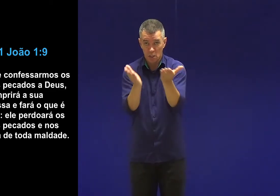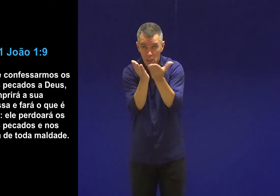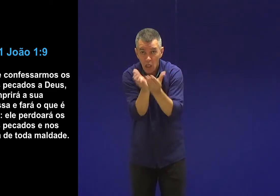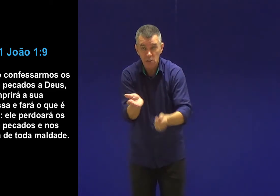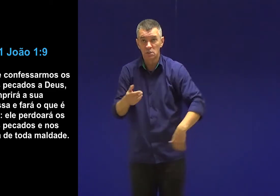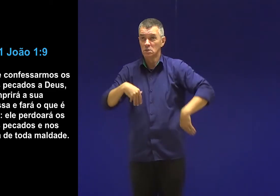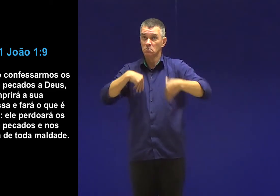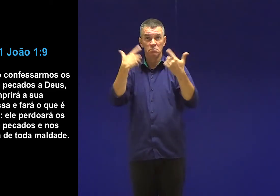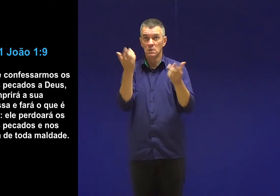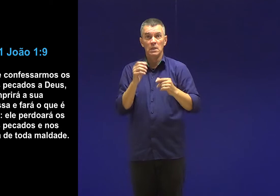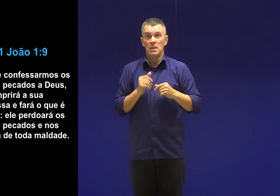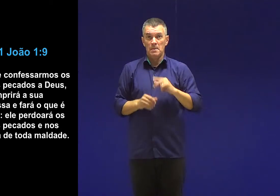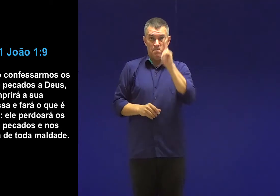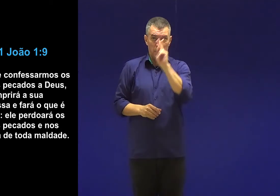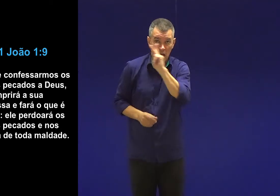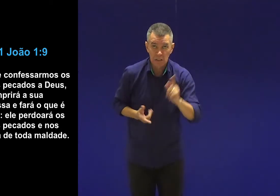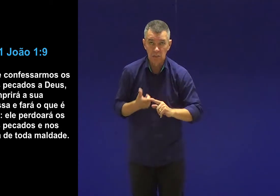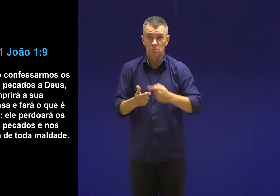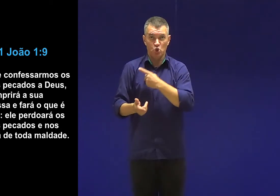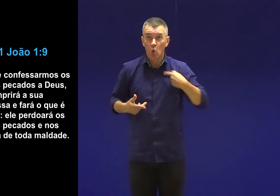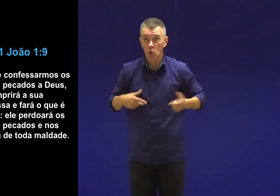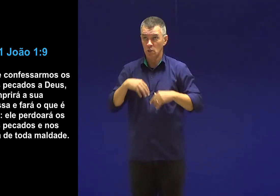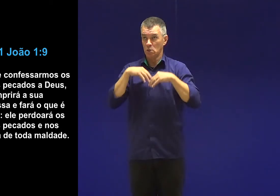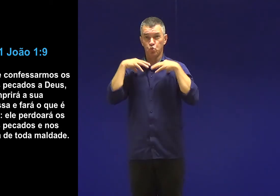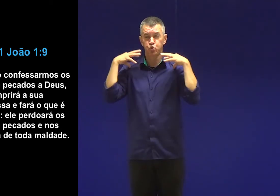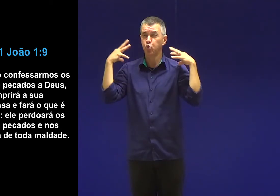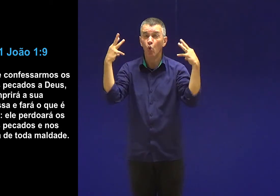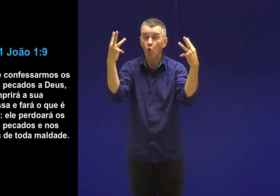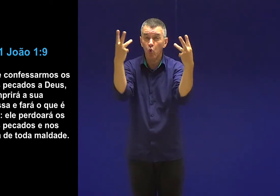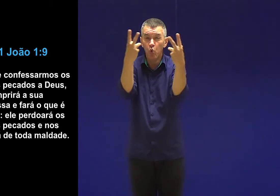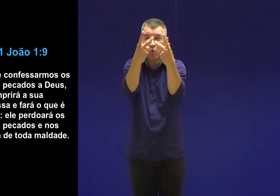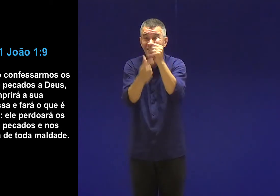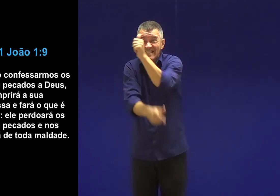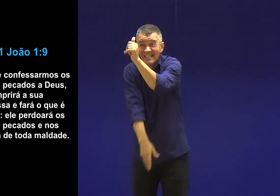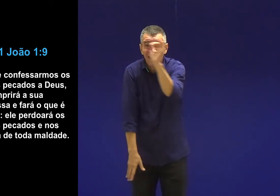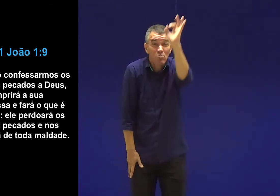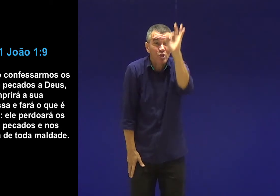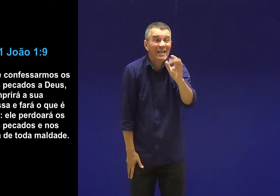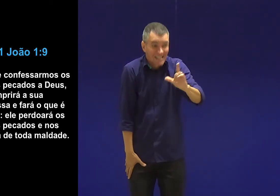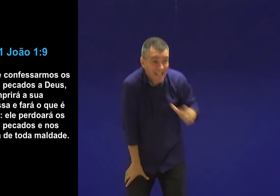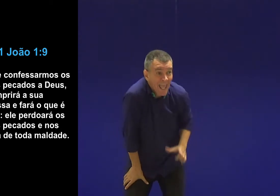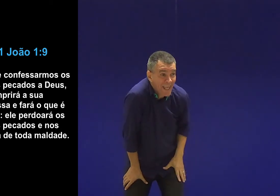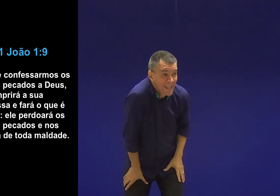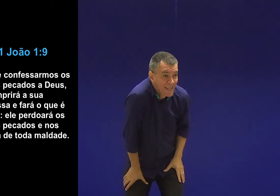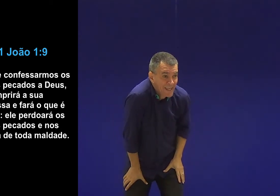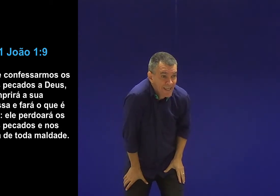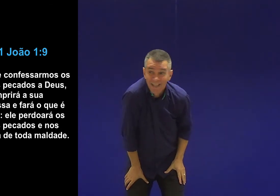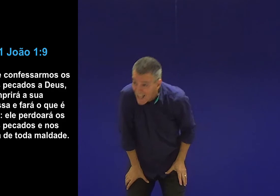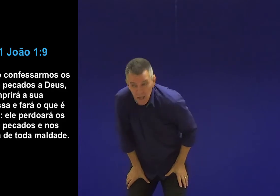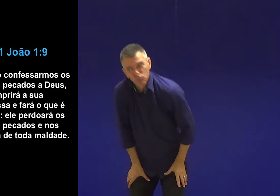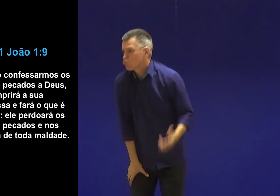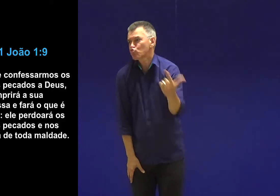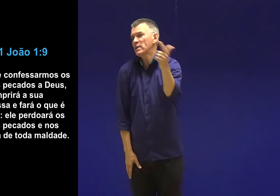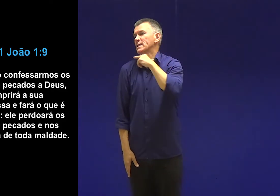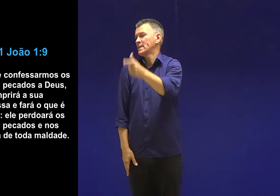As autoridades elegidas pela igreja, elas também pecam. Todos pecam. Não tem ninguém 100% perfeito. Não